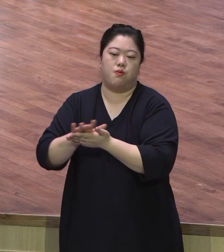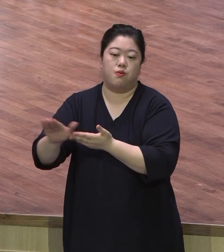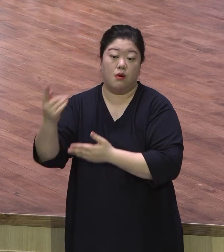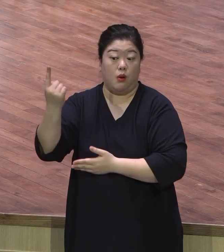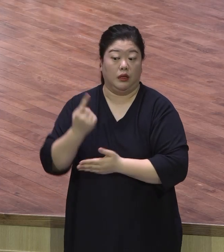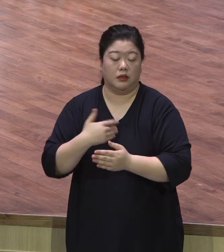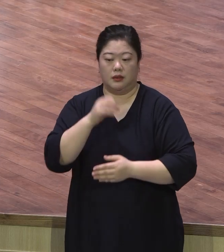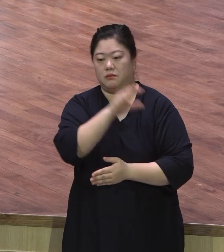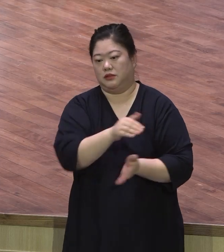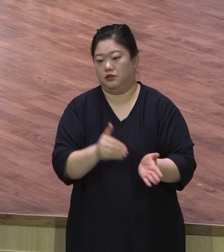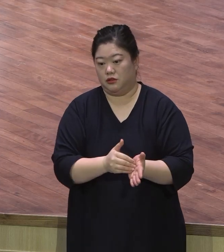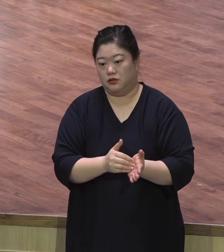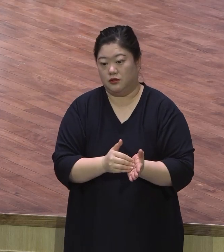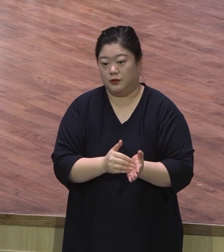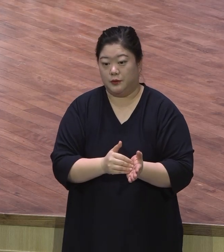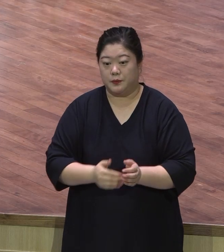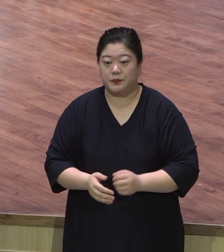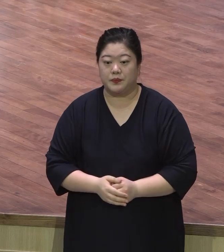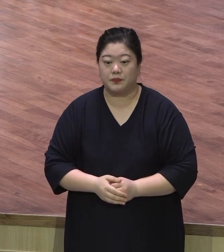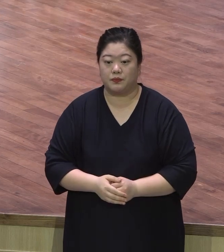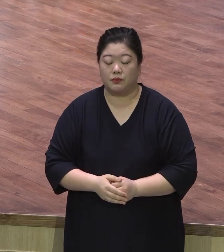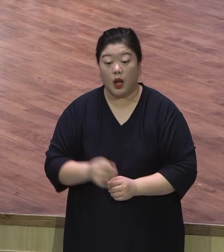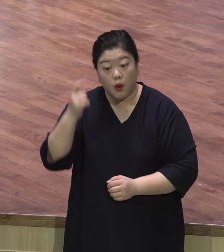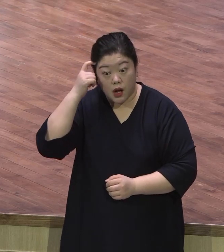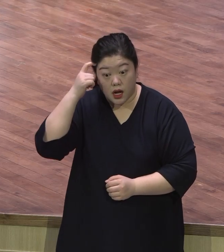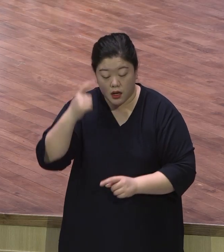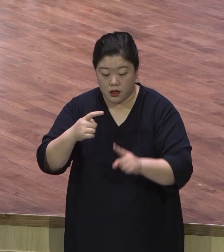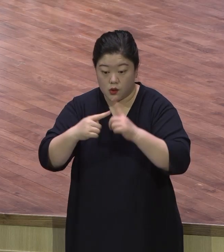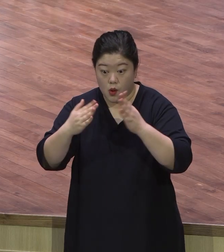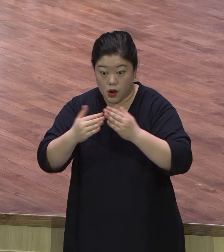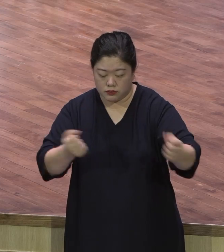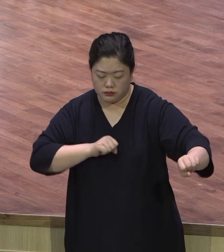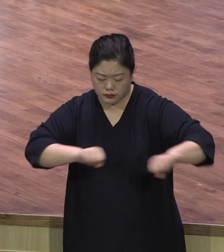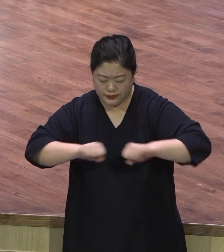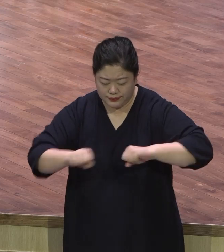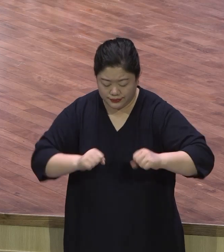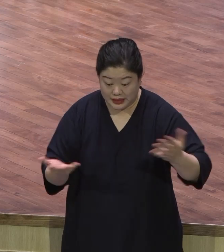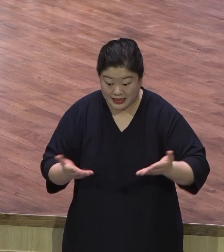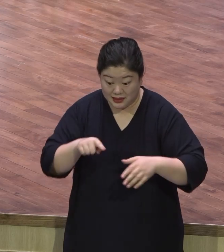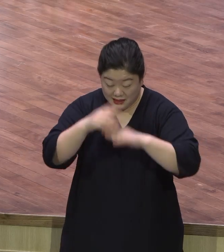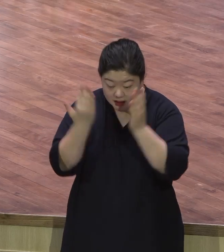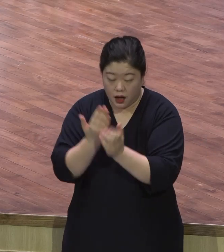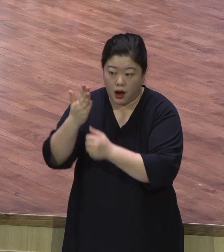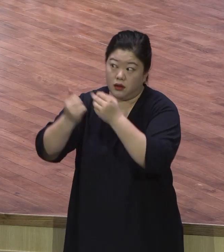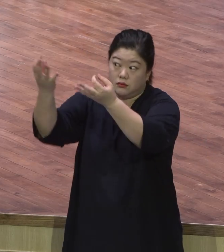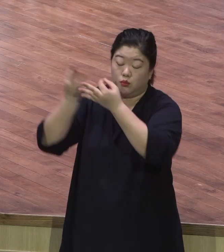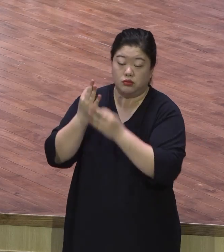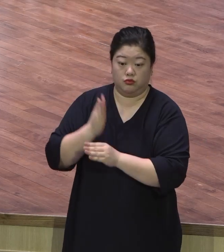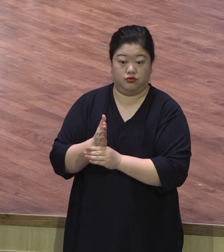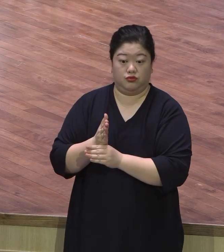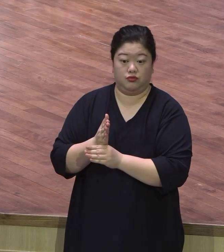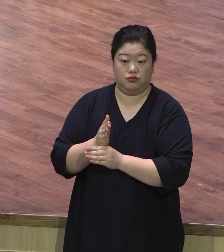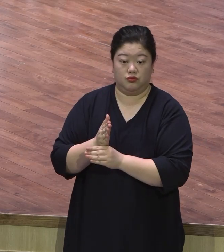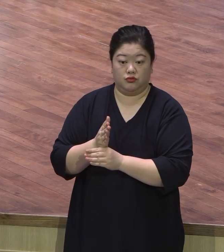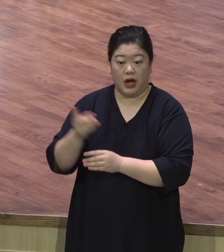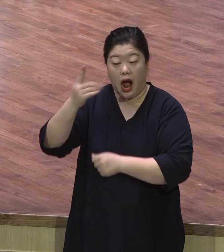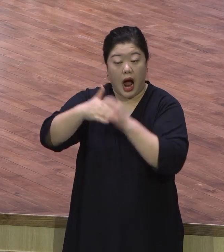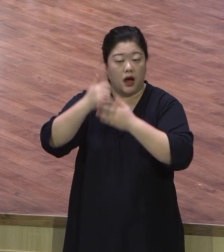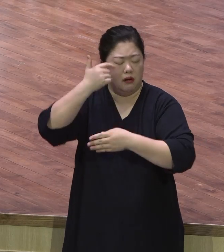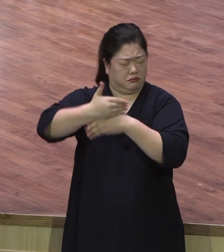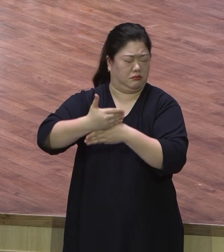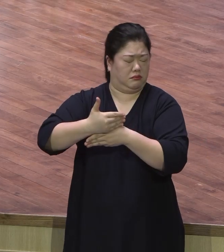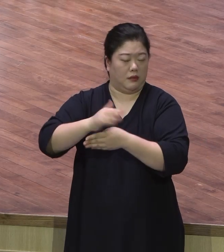사람들이 마음속에 하나님 보고 계시잖아요 올인 그러니까 생을 걸 때